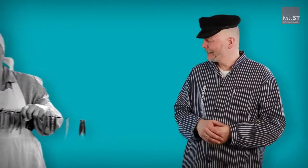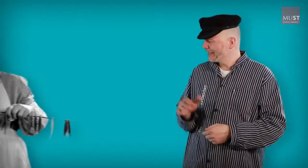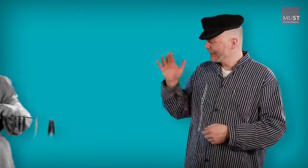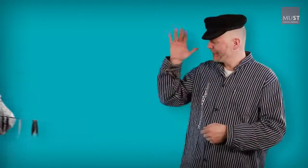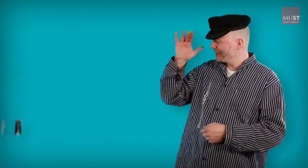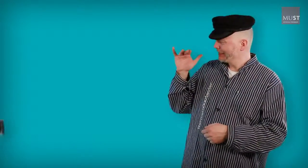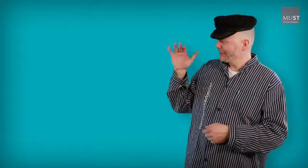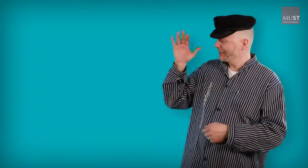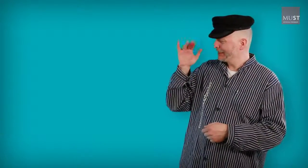det oppstår en flaskehals.